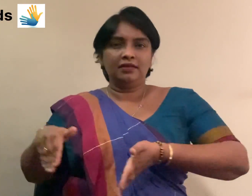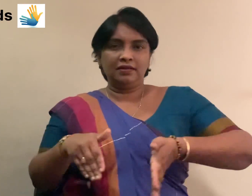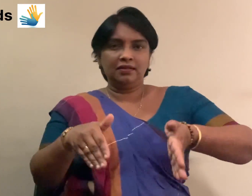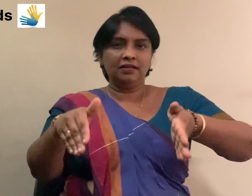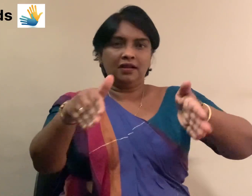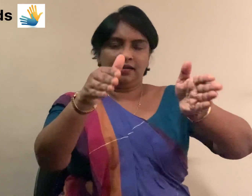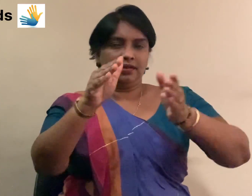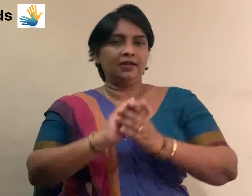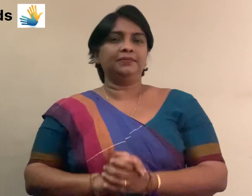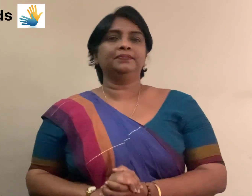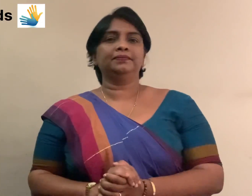ගංගා.